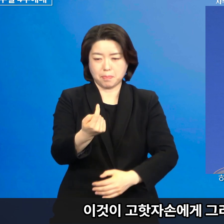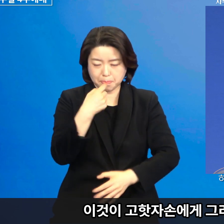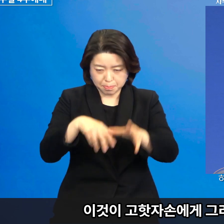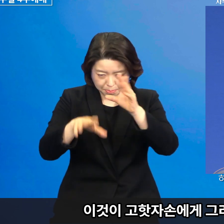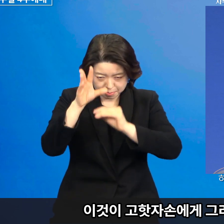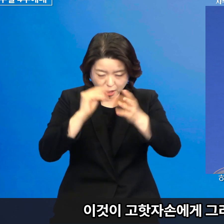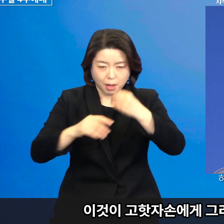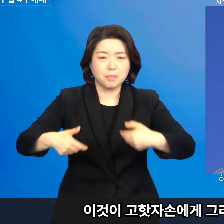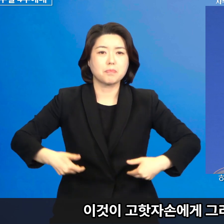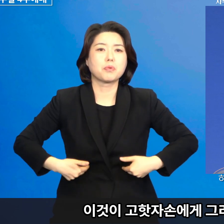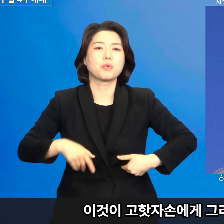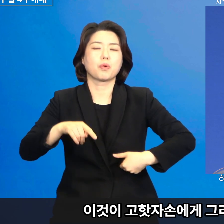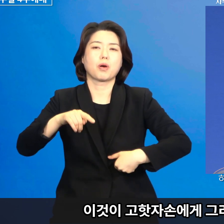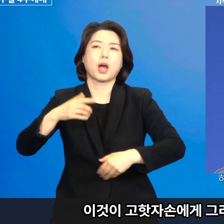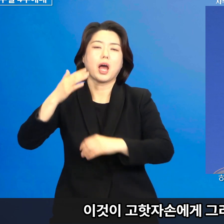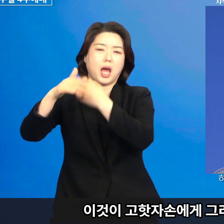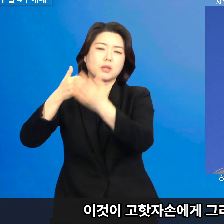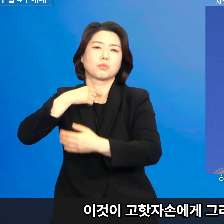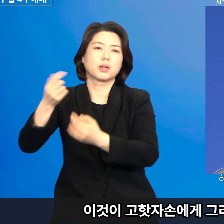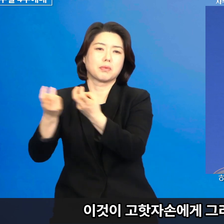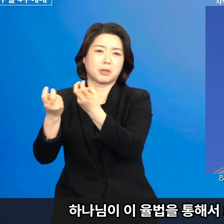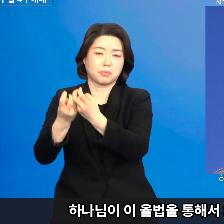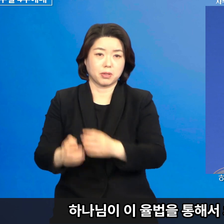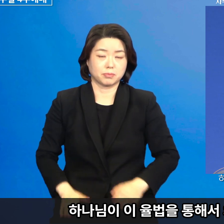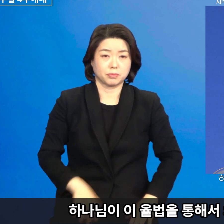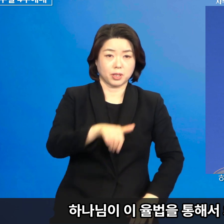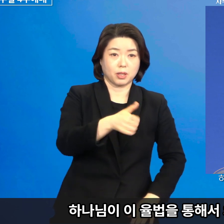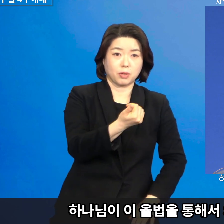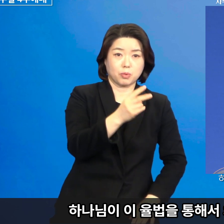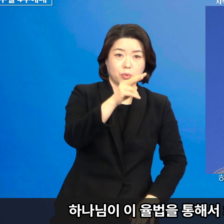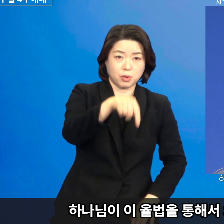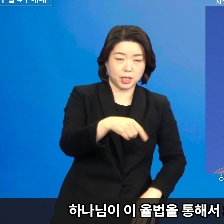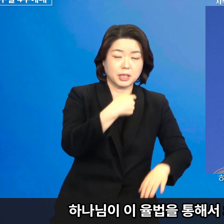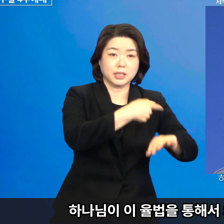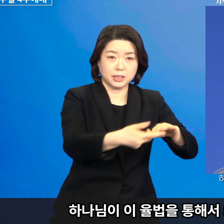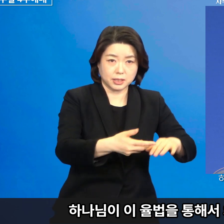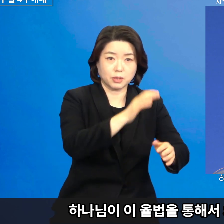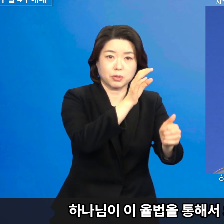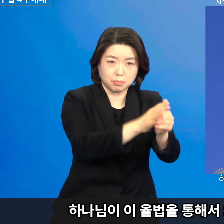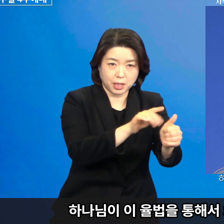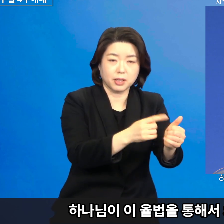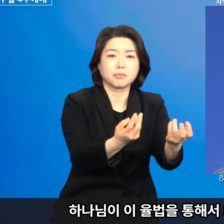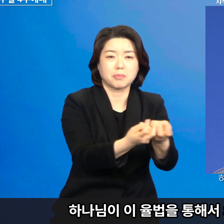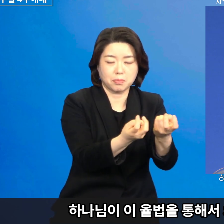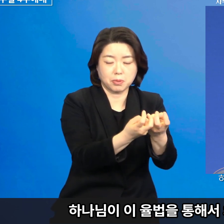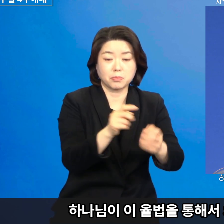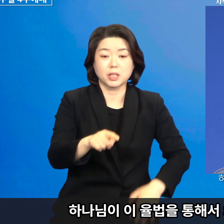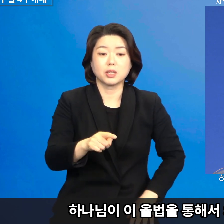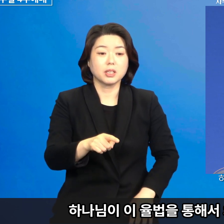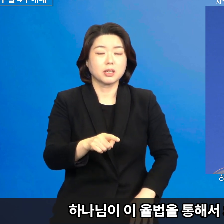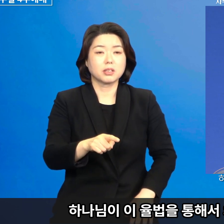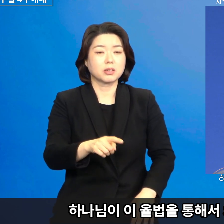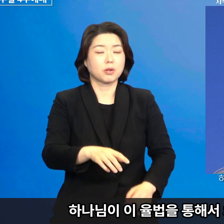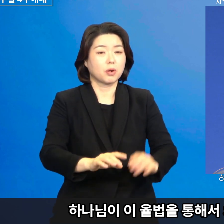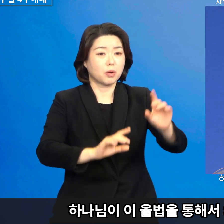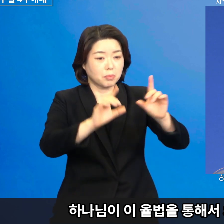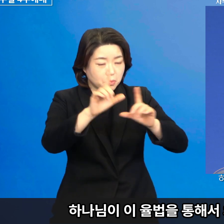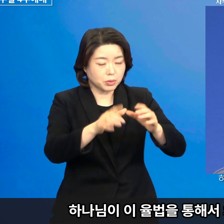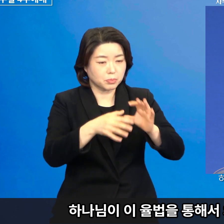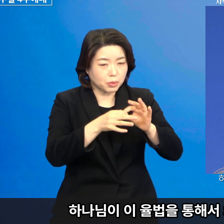이것이 고핫 자손에게, 그리고 이스라엘 백성에게 하나님이 이 율법을 통해서